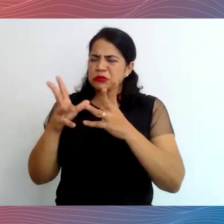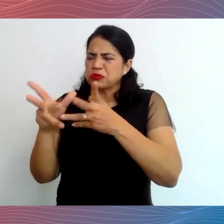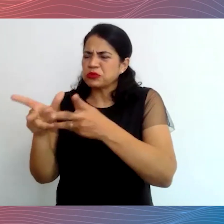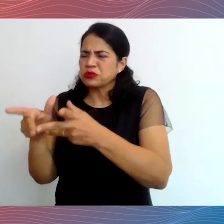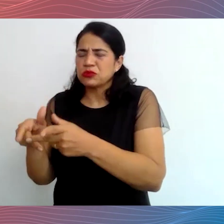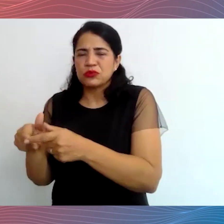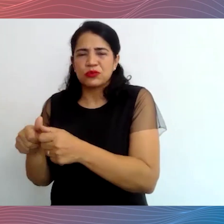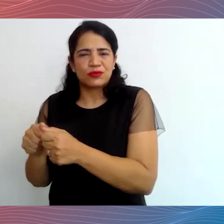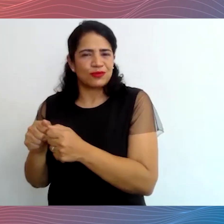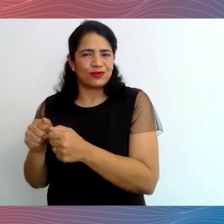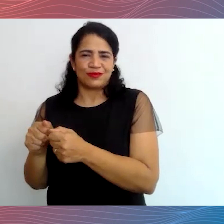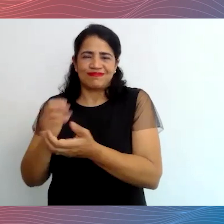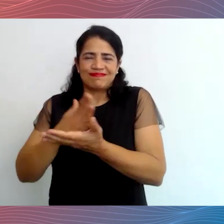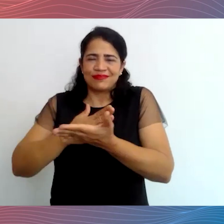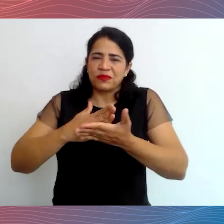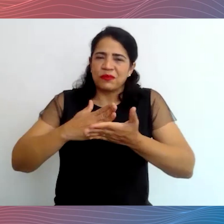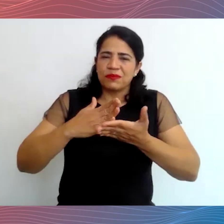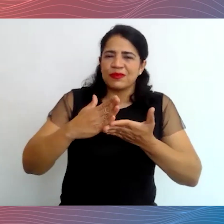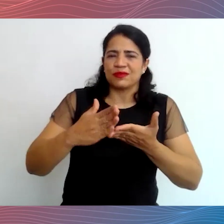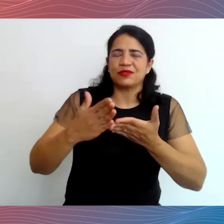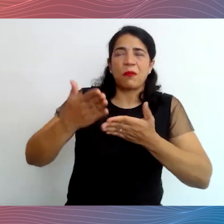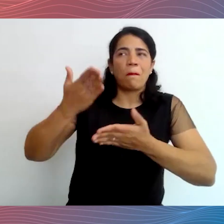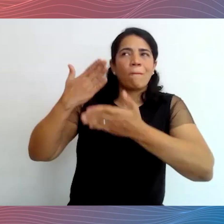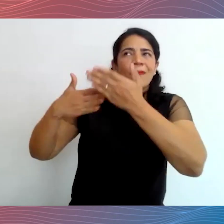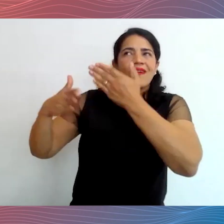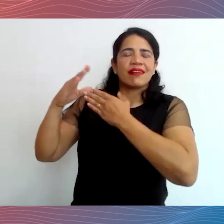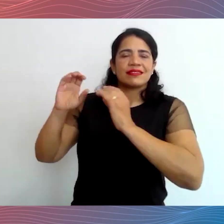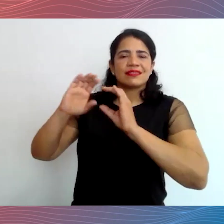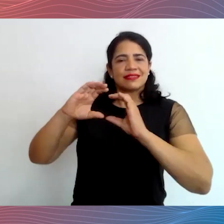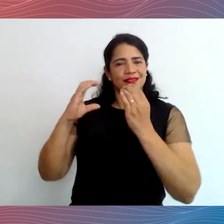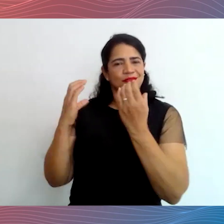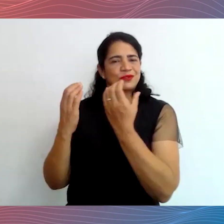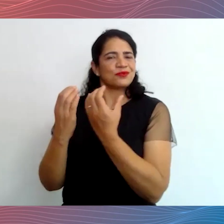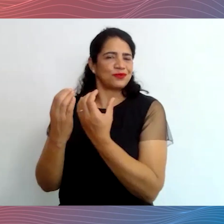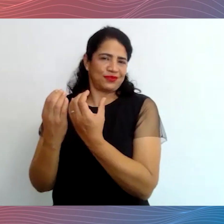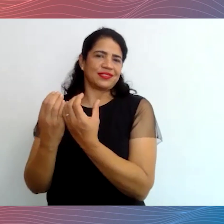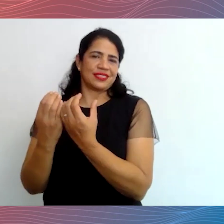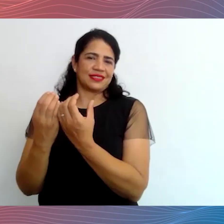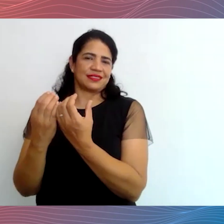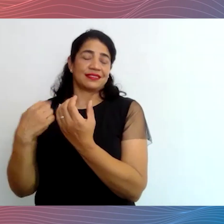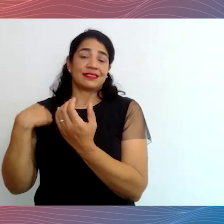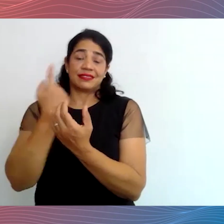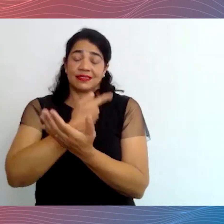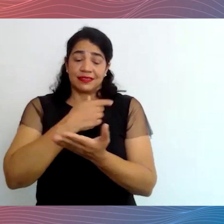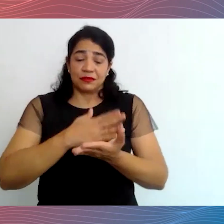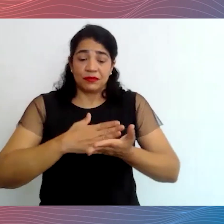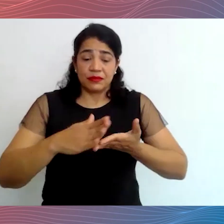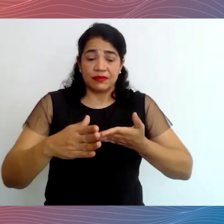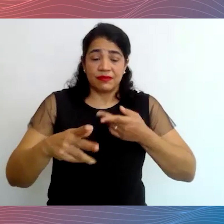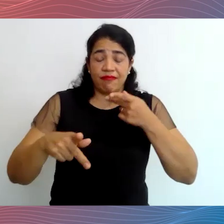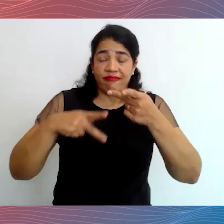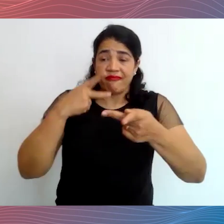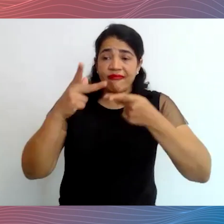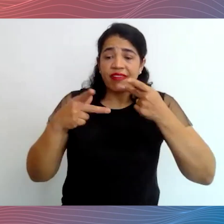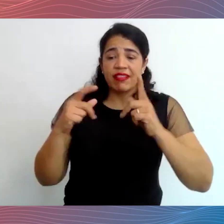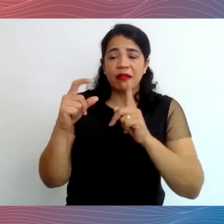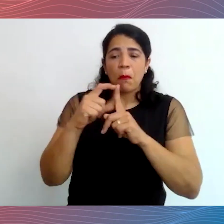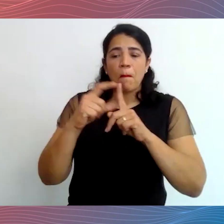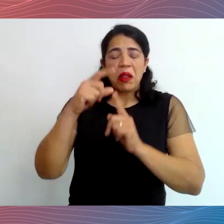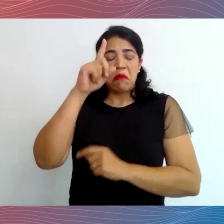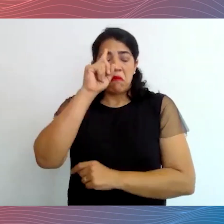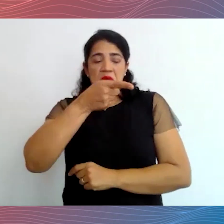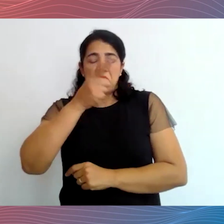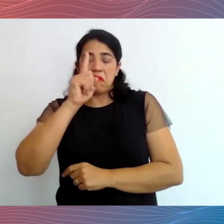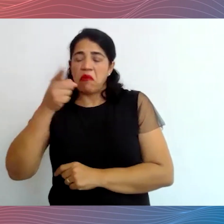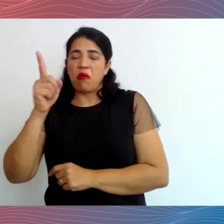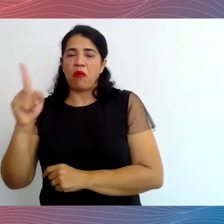nós começamos a falar, né, a palavra de ordem, que era muito bom que as igrejas